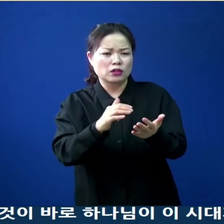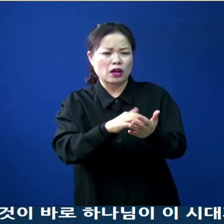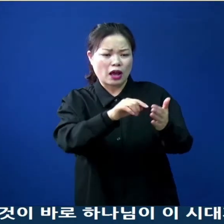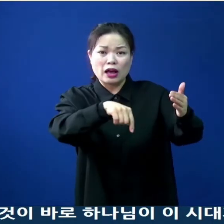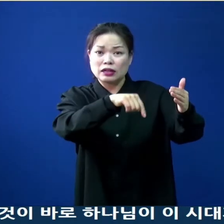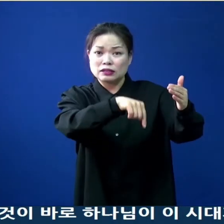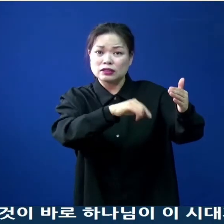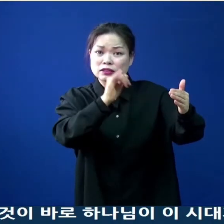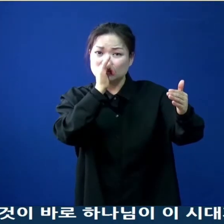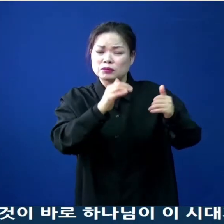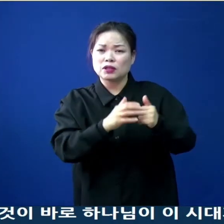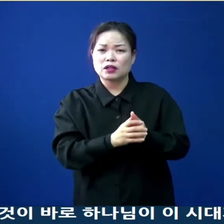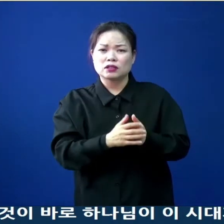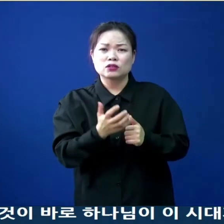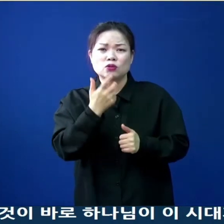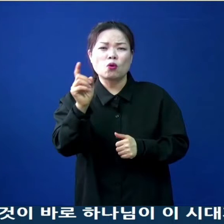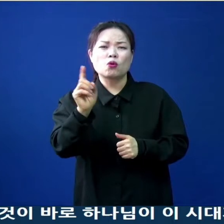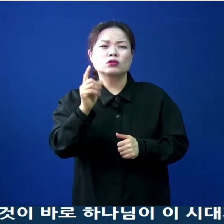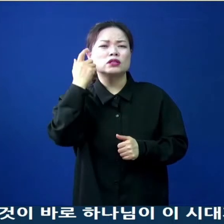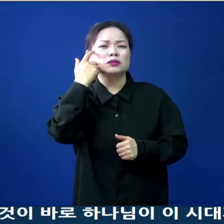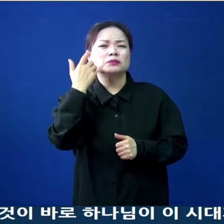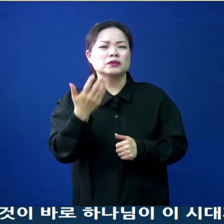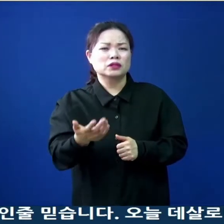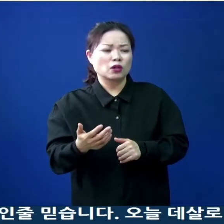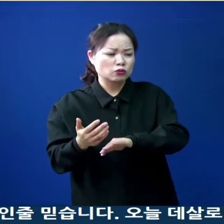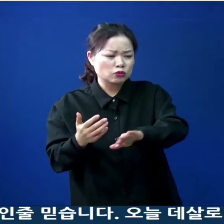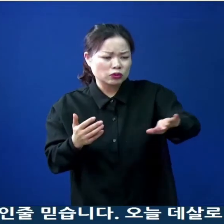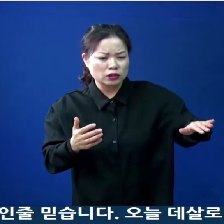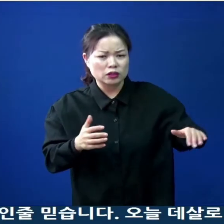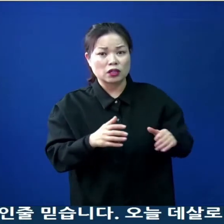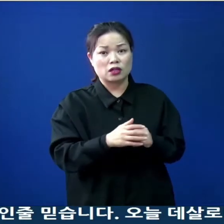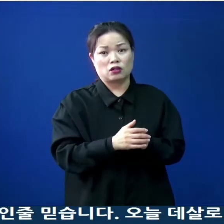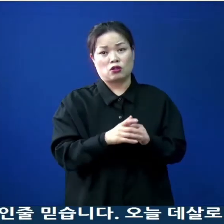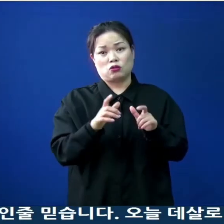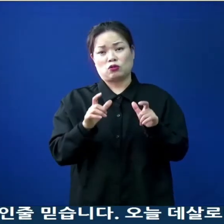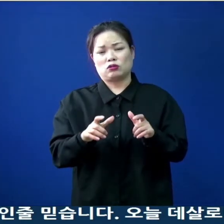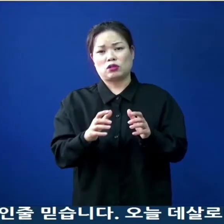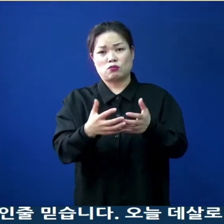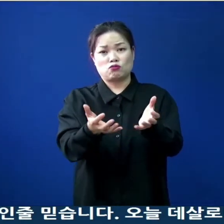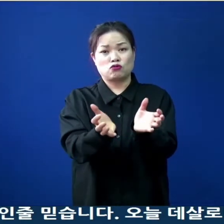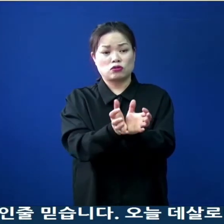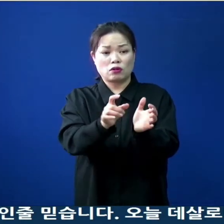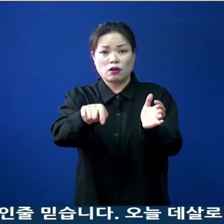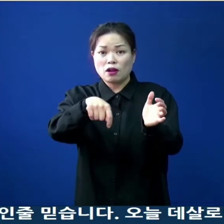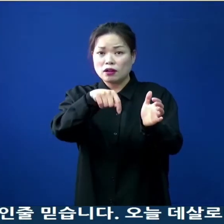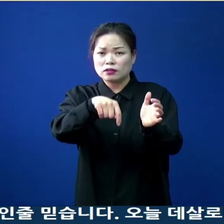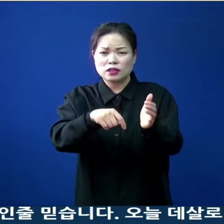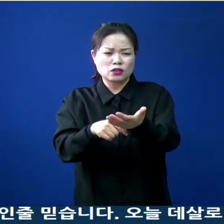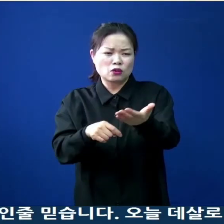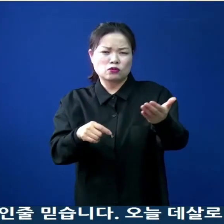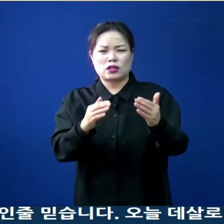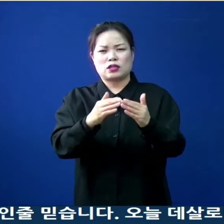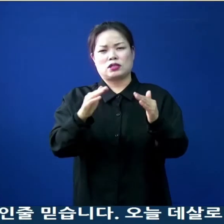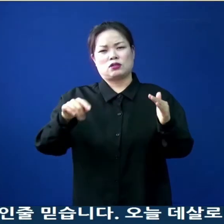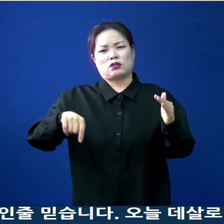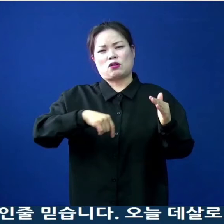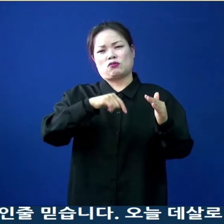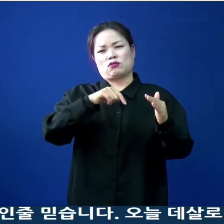있습니다. 그 영혼이 어디 있습니까? 우리의 교구에 있고 우리의 부서 안에 있고 여러분의 이웃